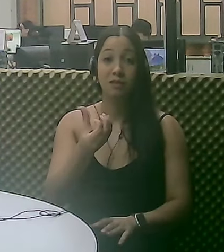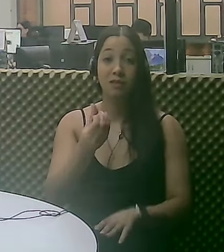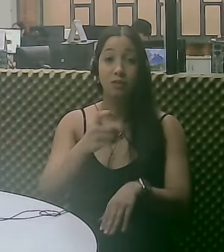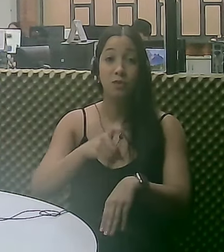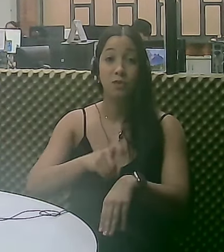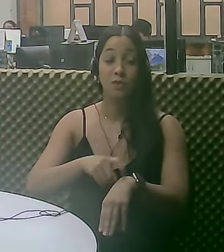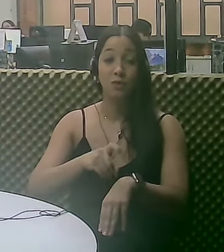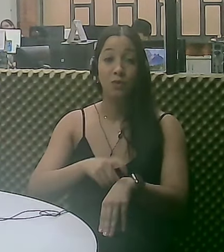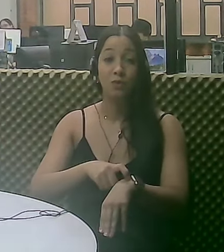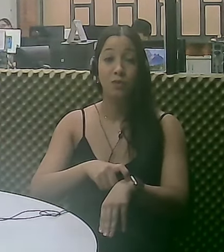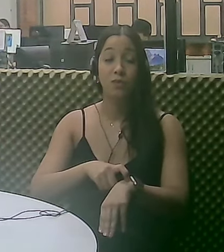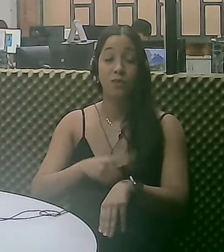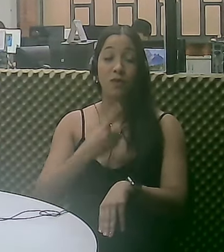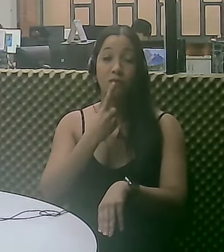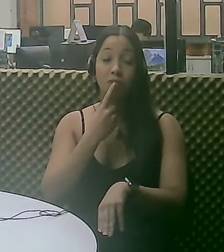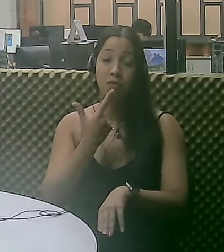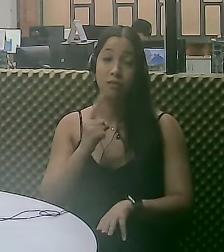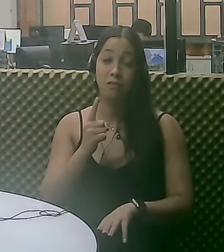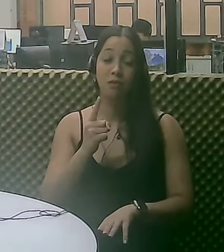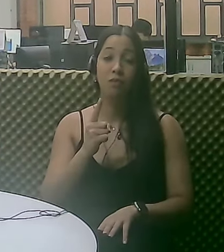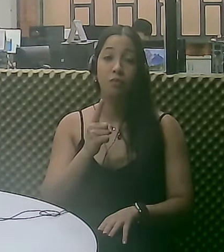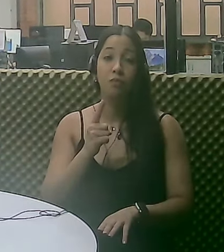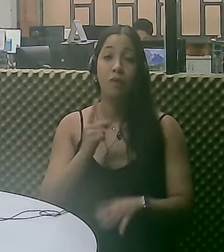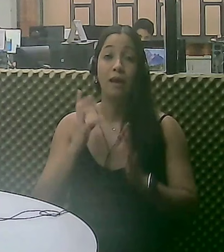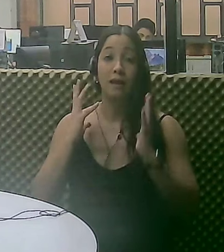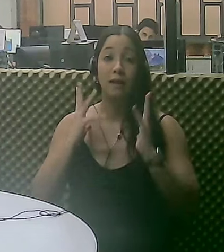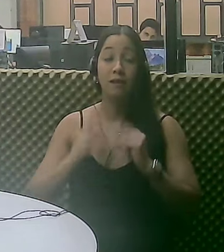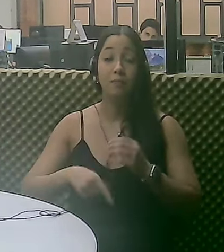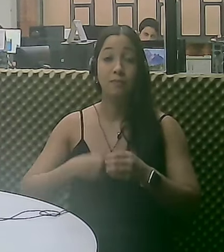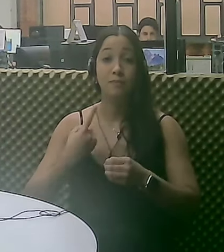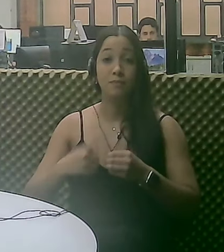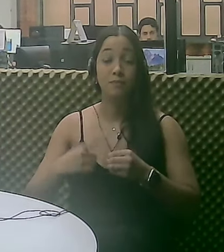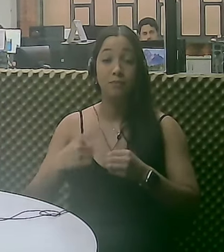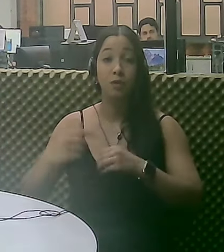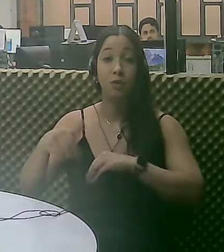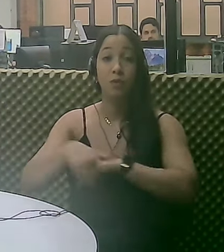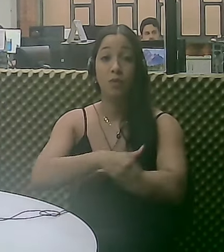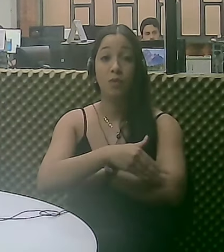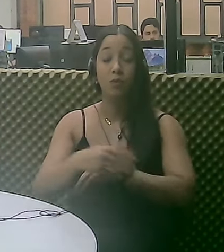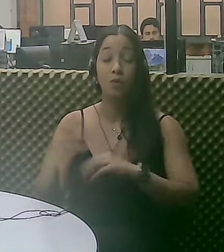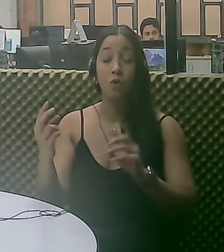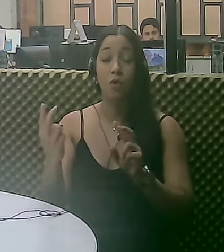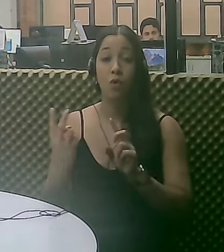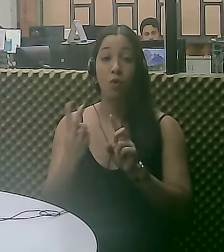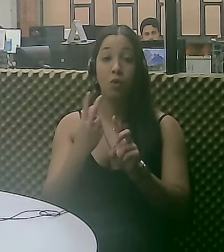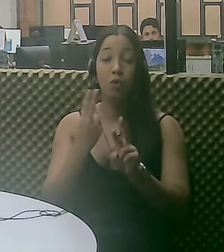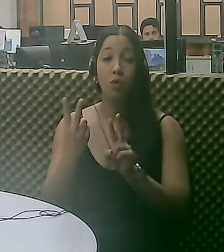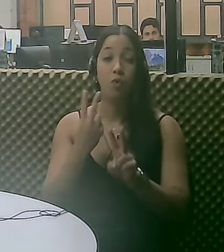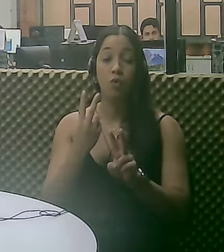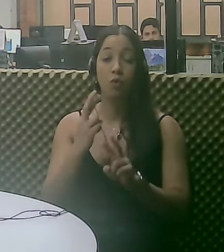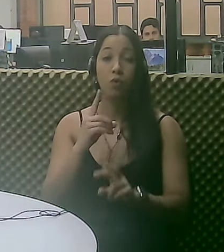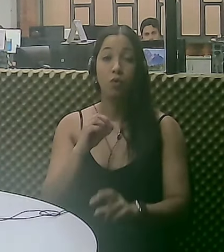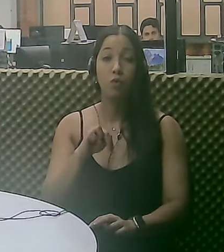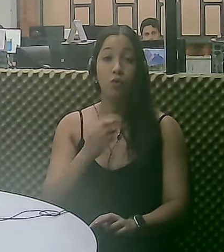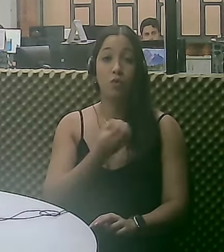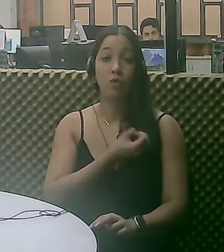horas, exceto em feriados, na Divisão de Limpeza Urbana, localizada na Avenida Rondon Pacheco, número